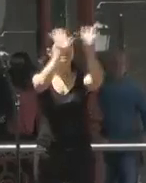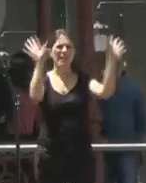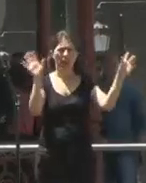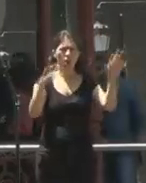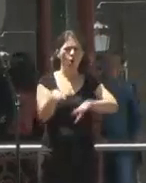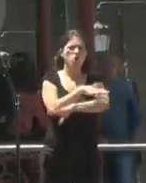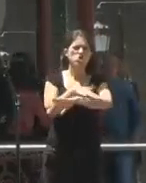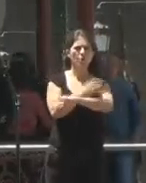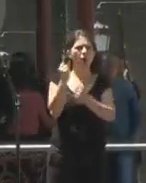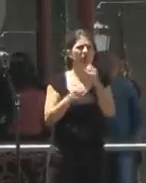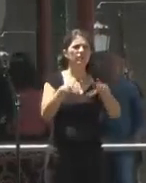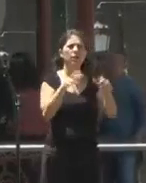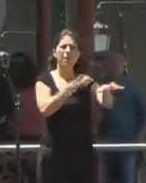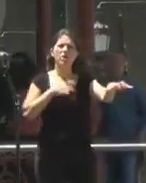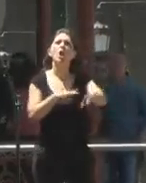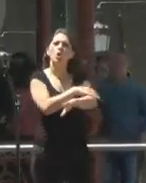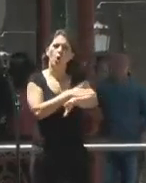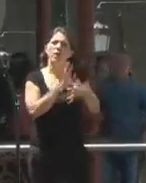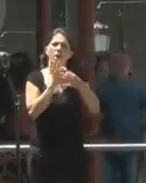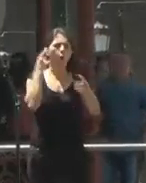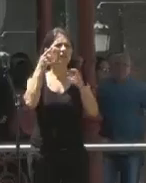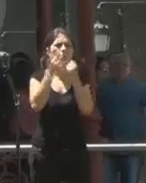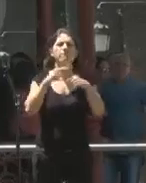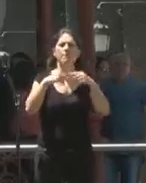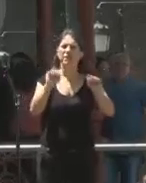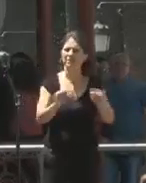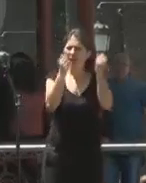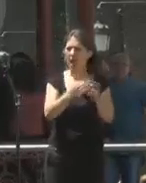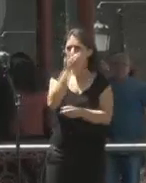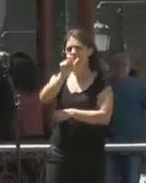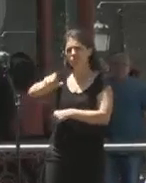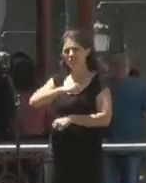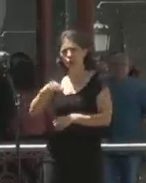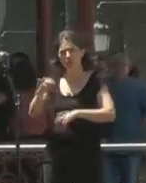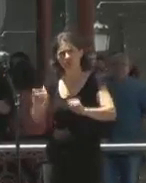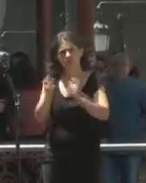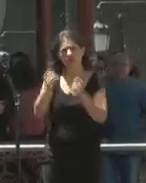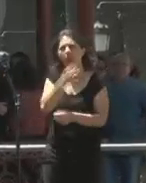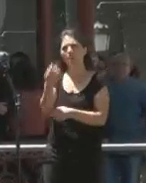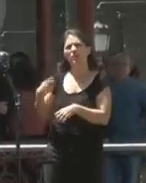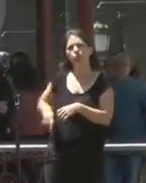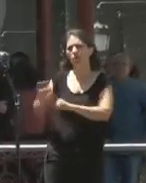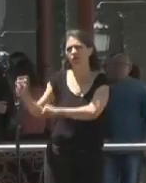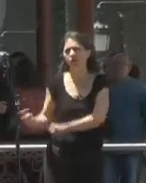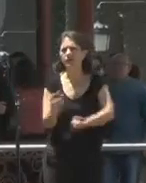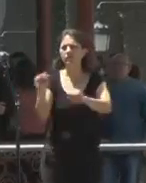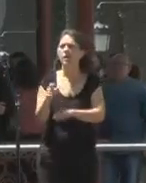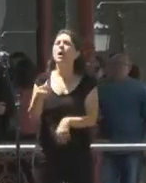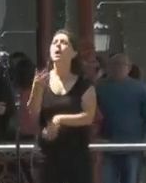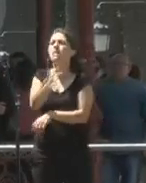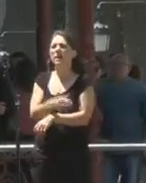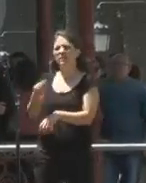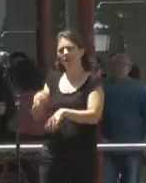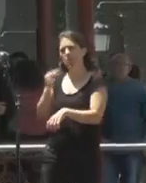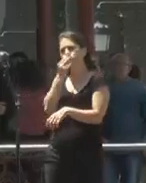Gobierno de la mayoría social para rescatar a las familias, para rescatar a los autónomos, para proteger los salarios, para defender el estado del